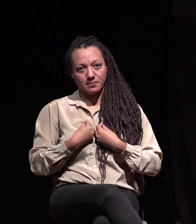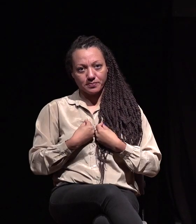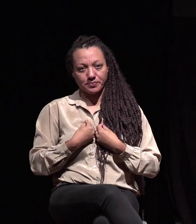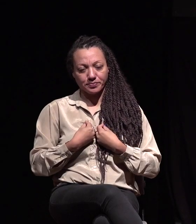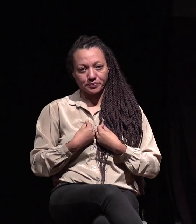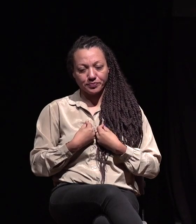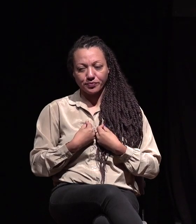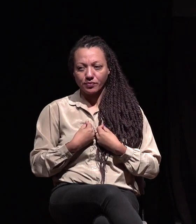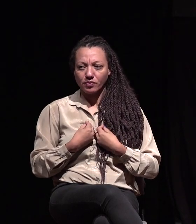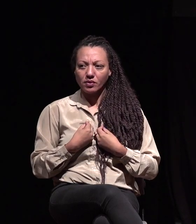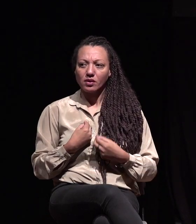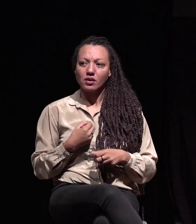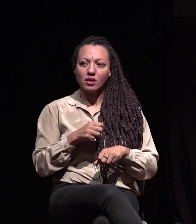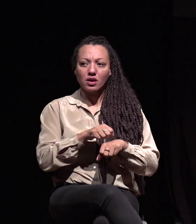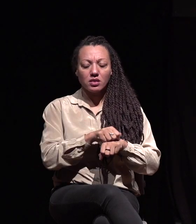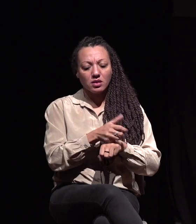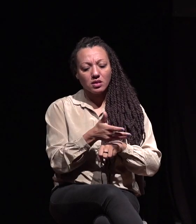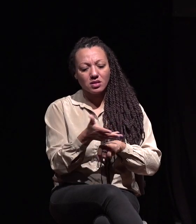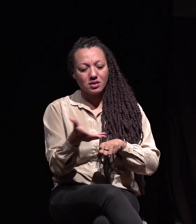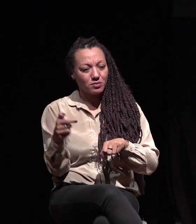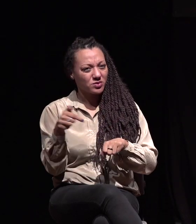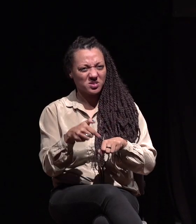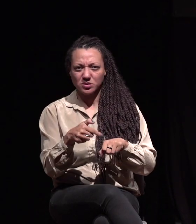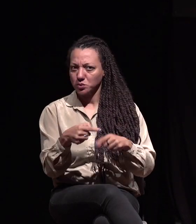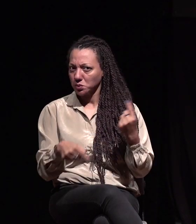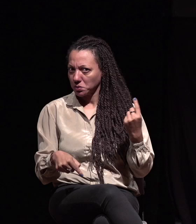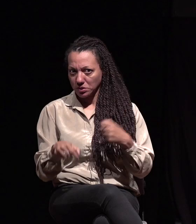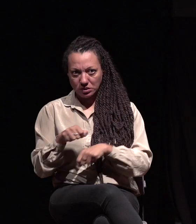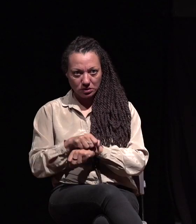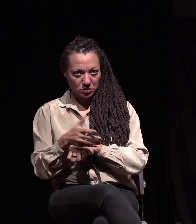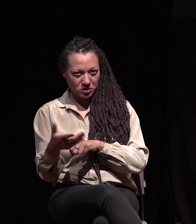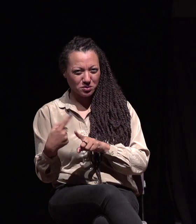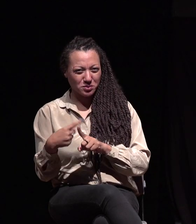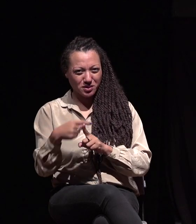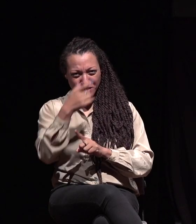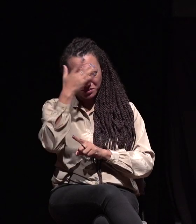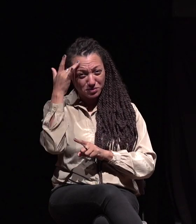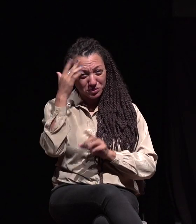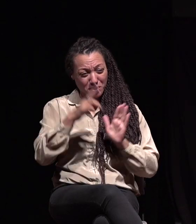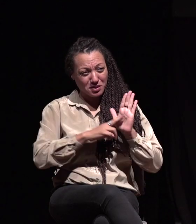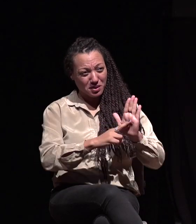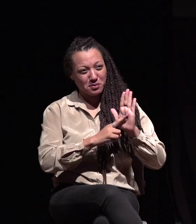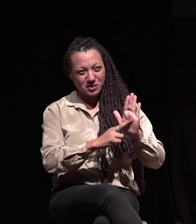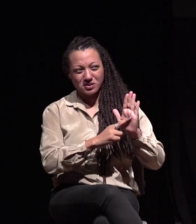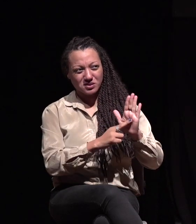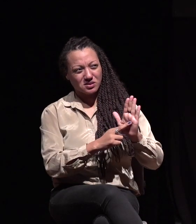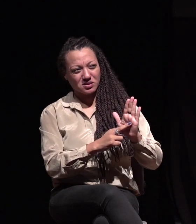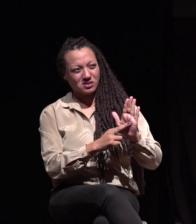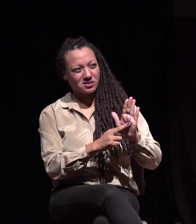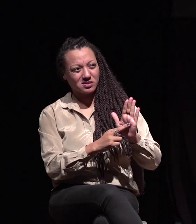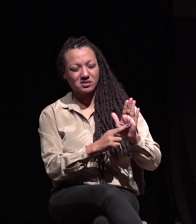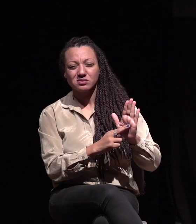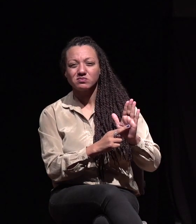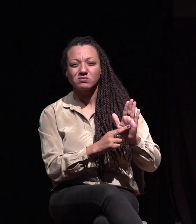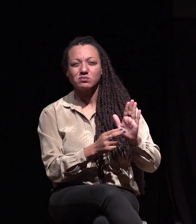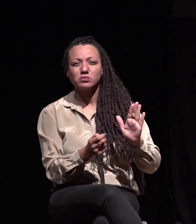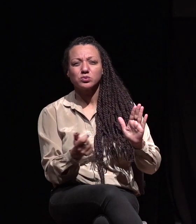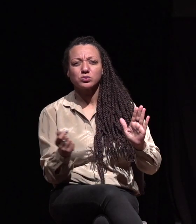Apesar da nossa democracia ser muito antidemocrática, porque aqueles que nos representam poucas partes de nós